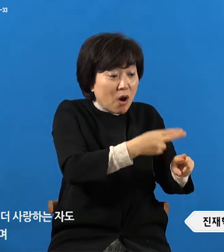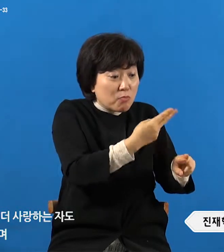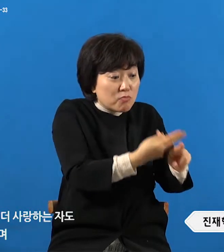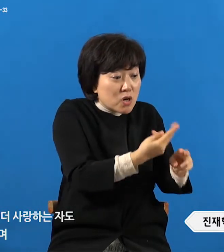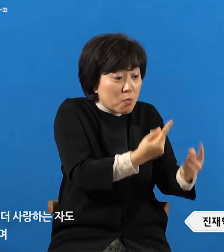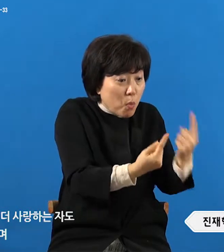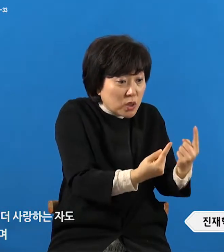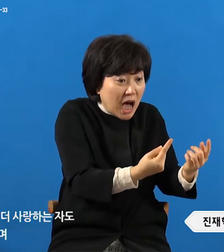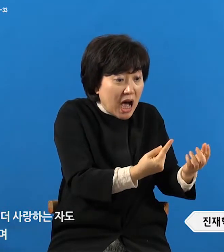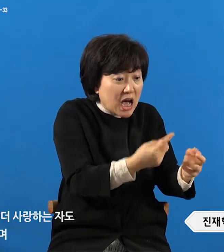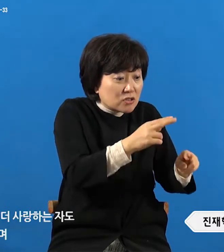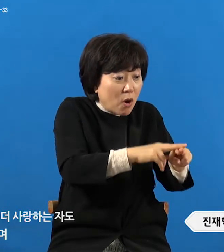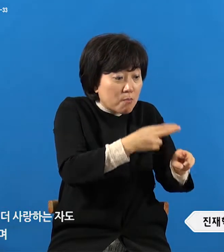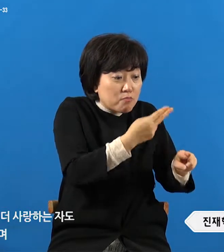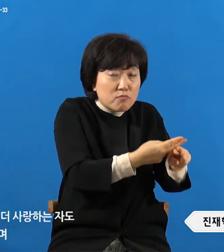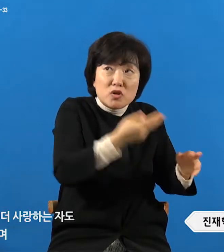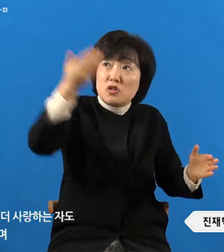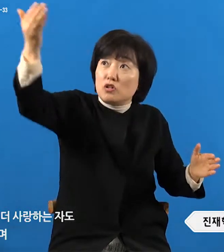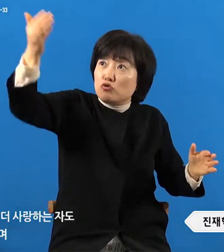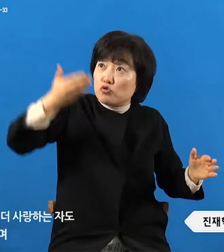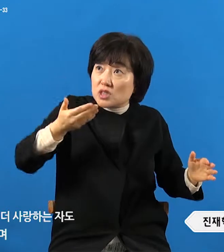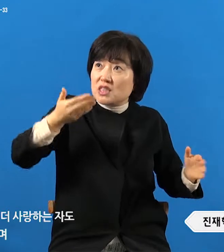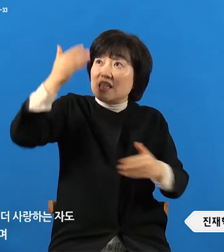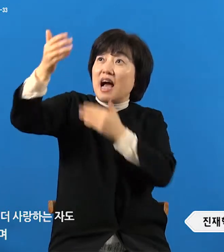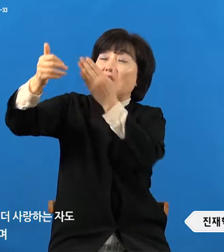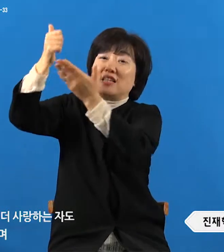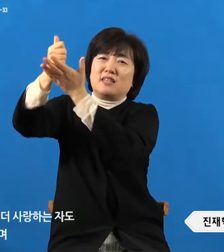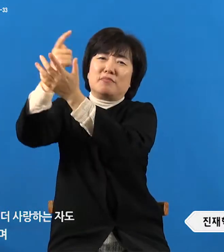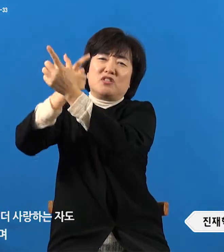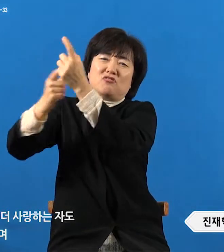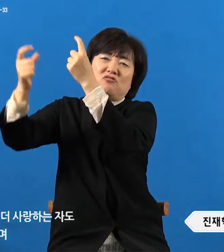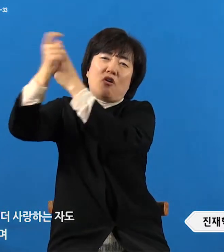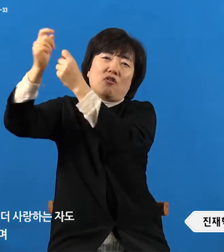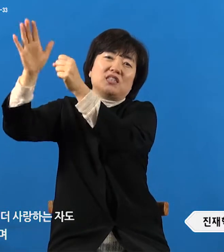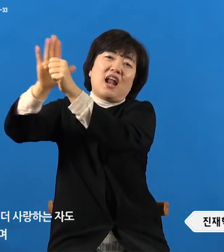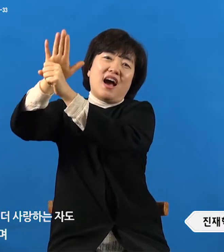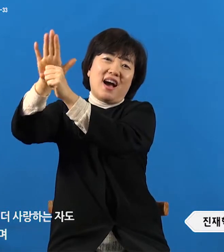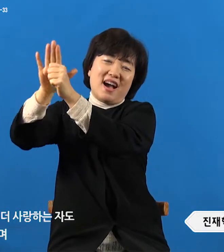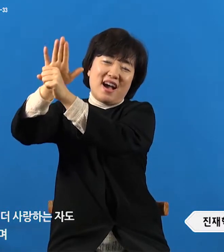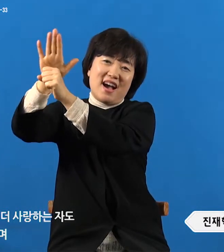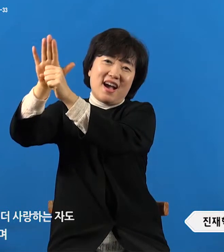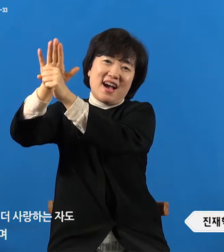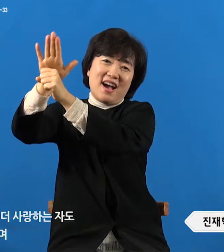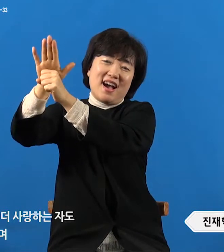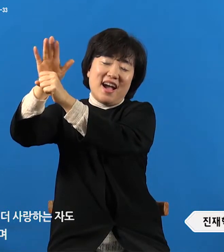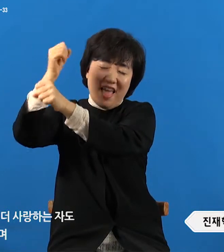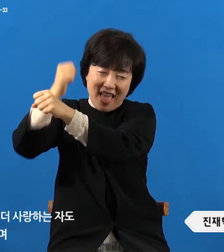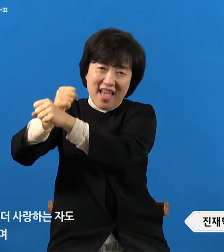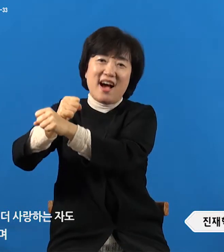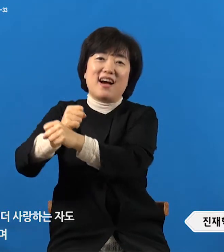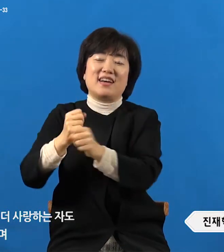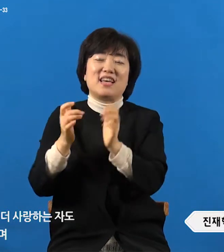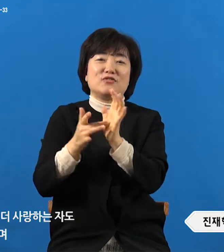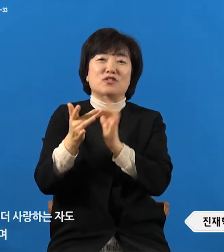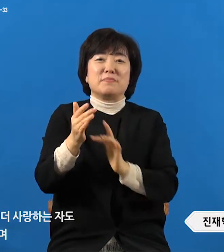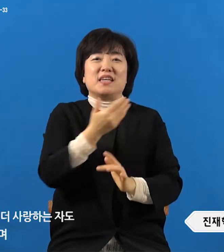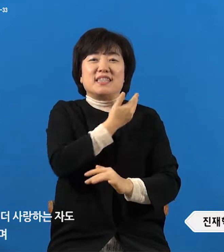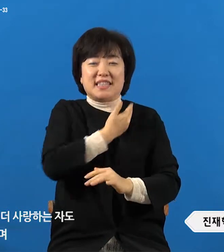선물보다 선물을 주신 자를 더 사랑하지 않는다면 그것은 내 제자가